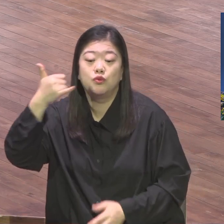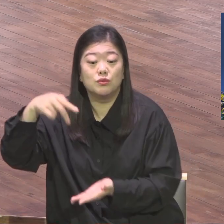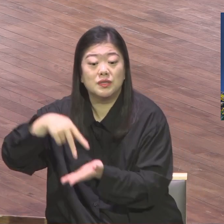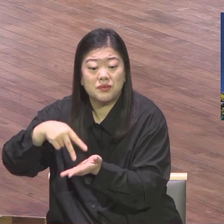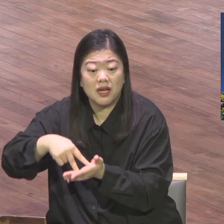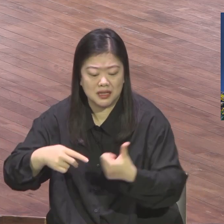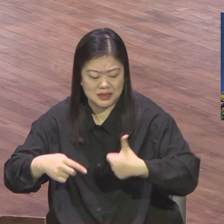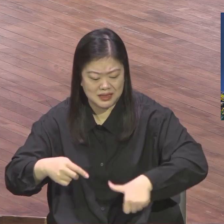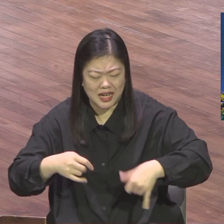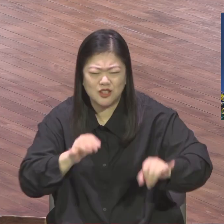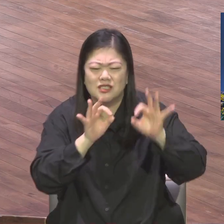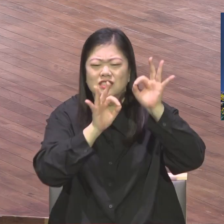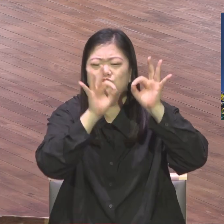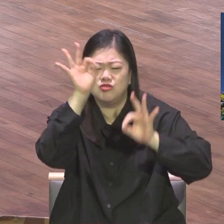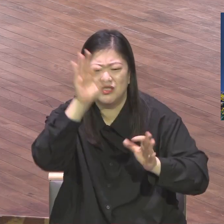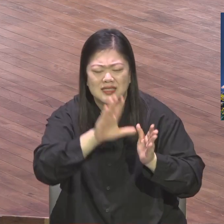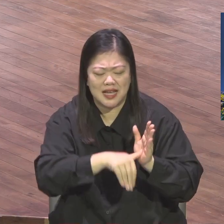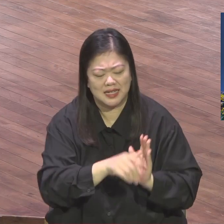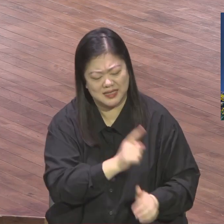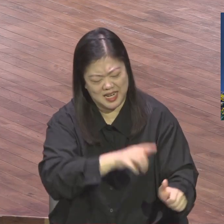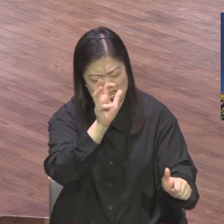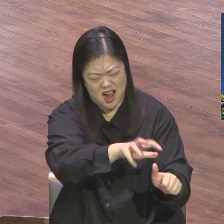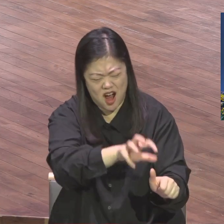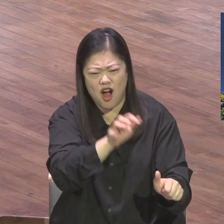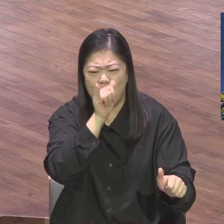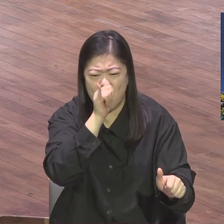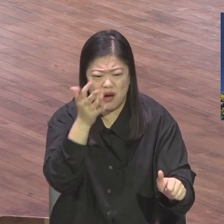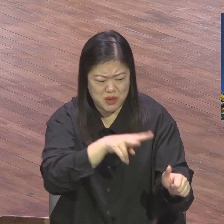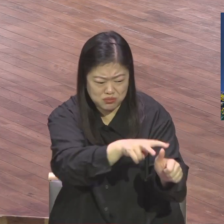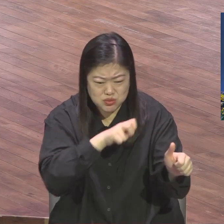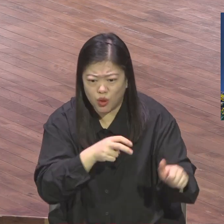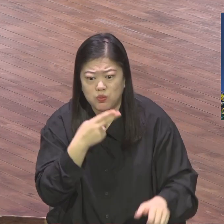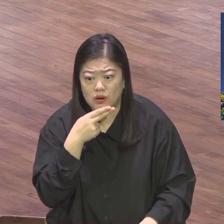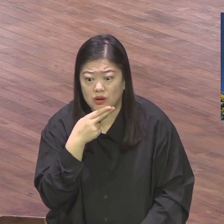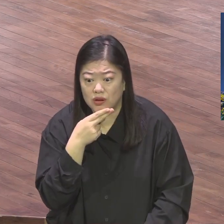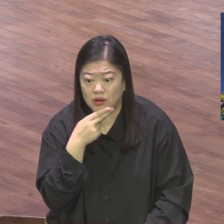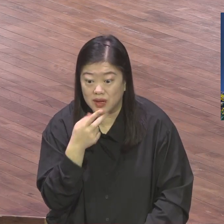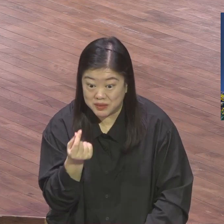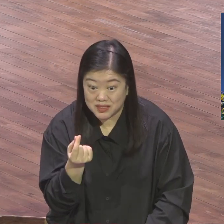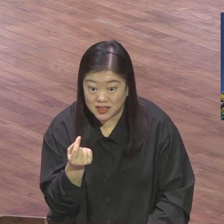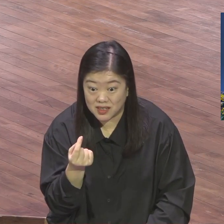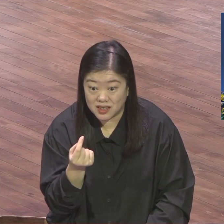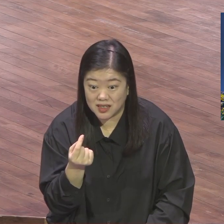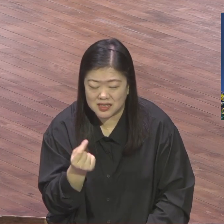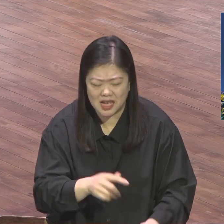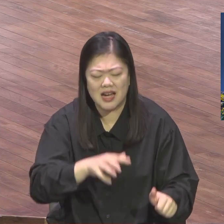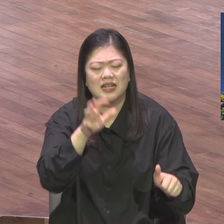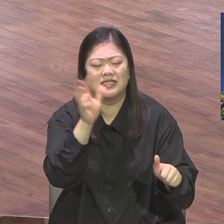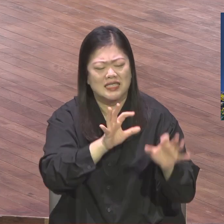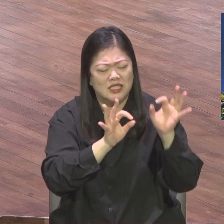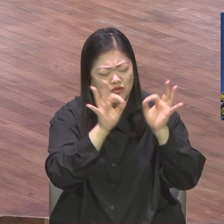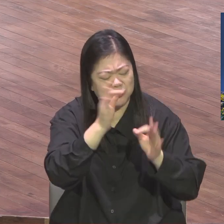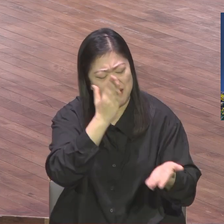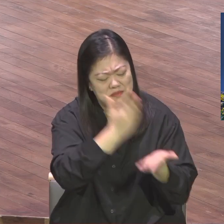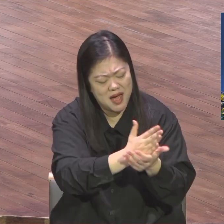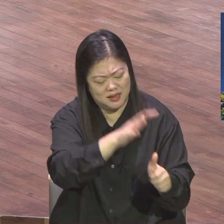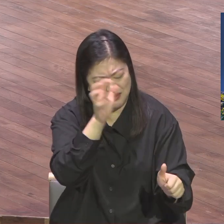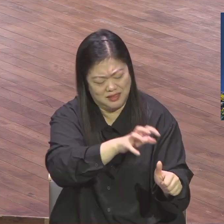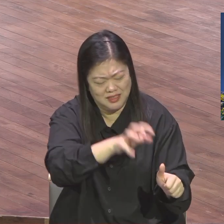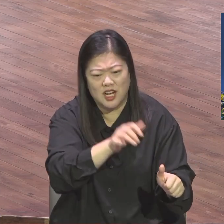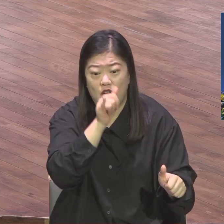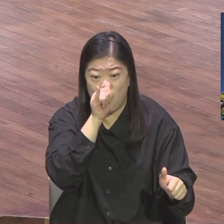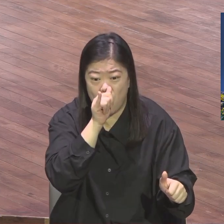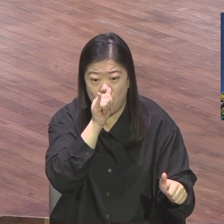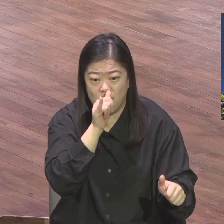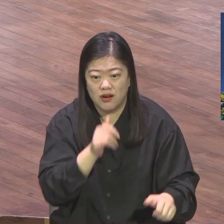그냥 사랑스러운 거예요. 그게 뭘 했다가 아니에요. 자식 그 자체가 너무 사랑스러운 거예요. 나 크면